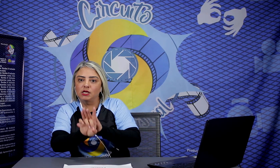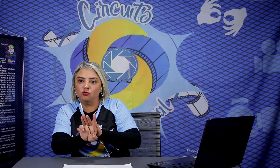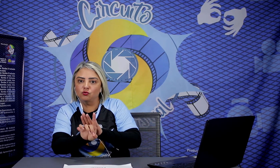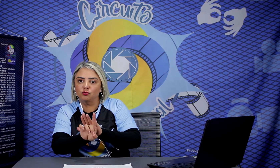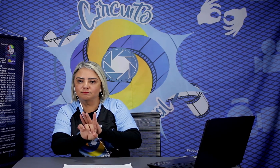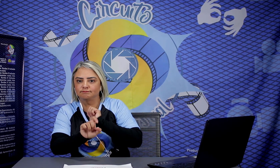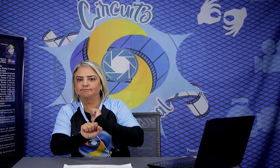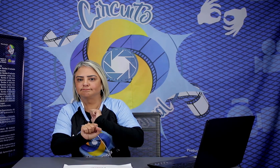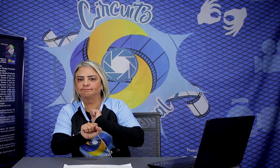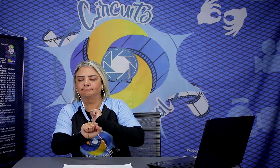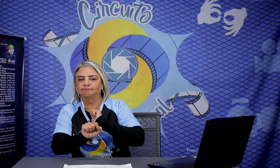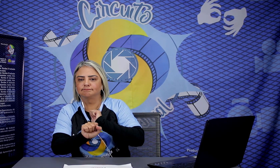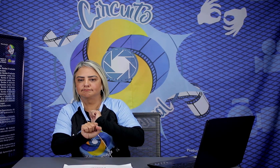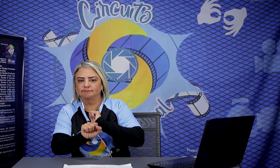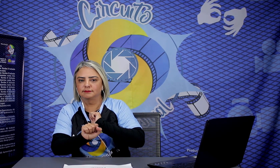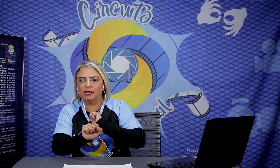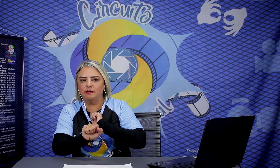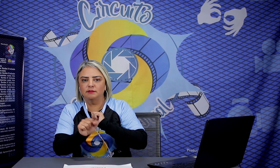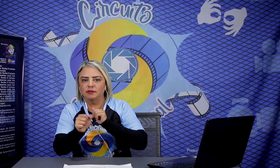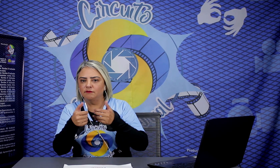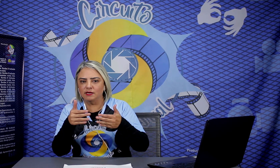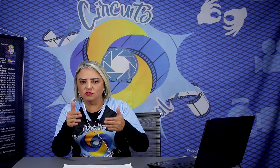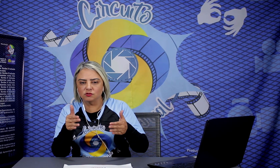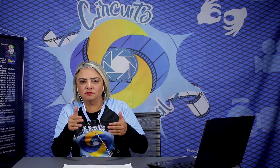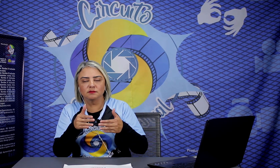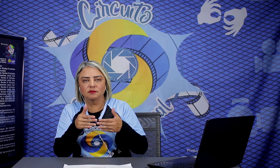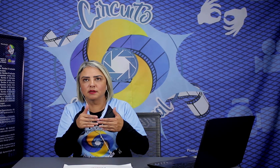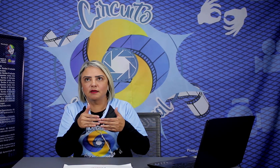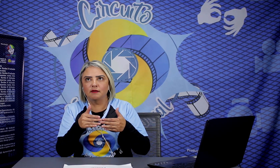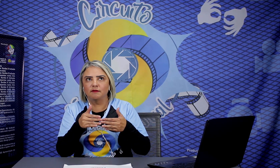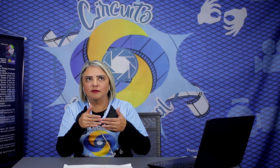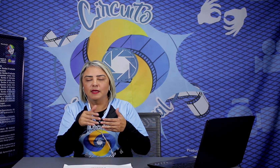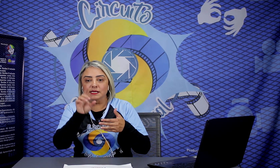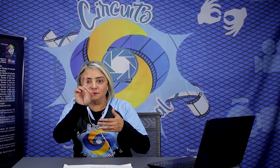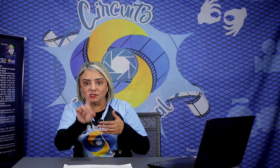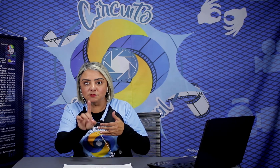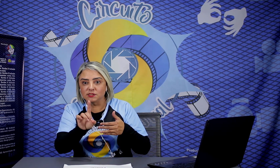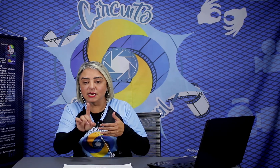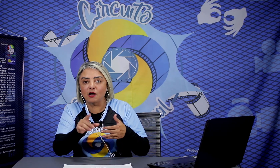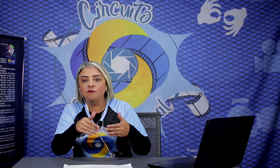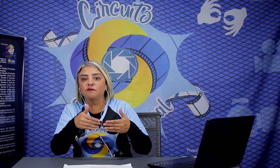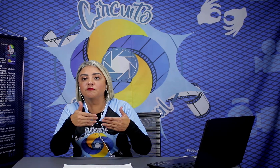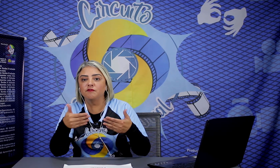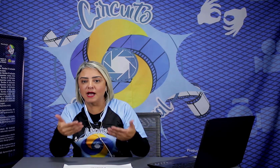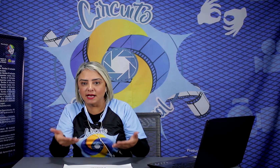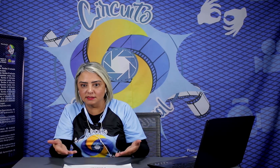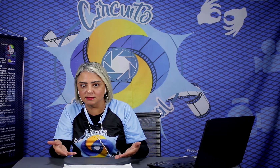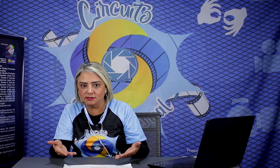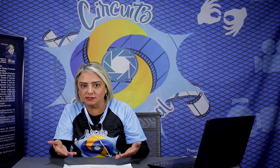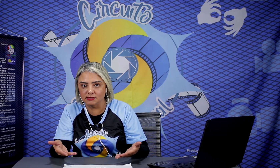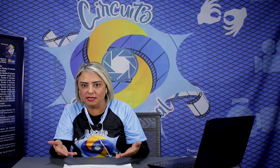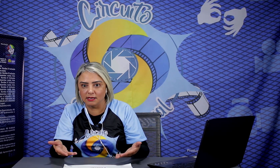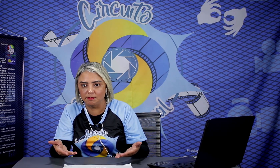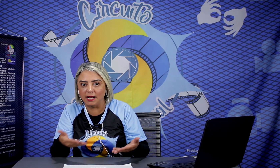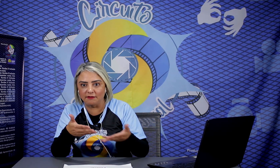direito, tá? Tem vários, esse mesmo sinal, várias